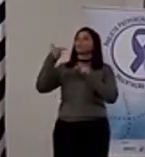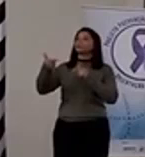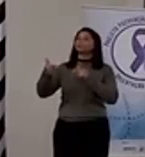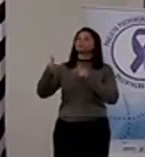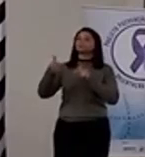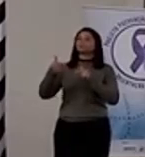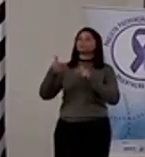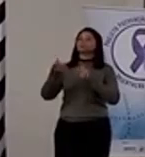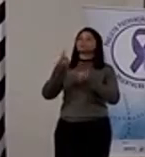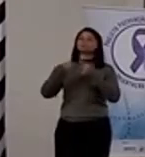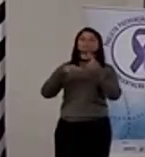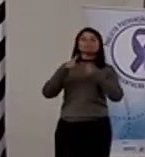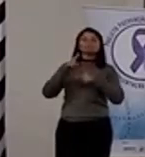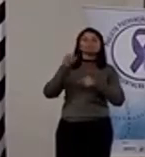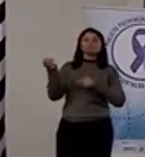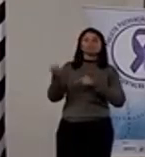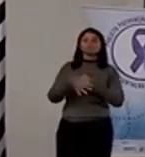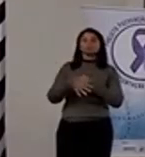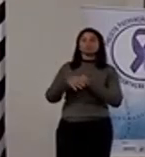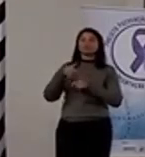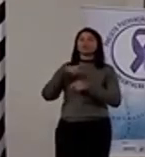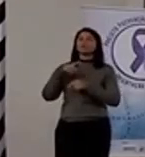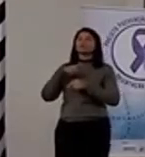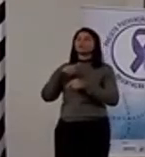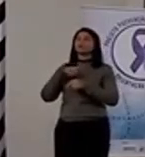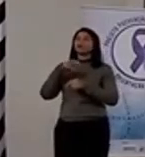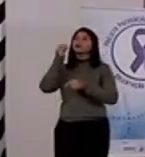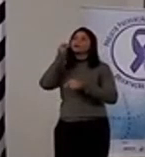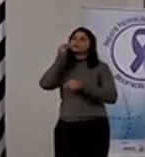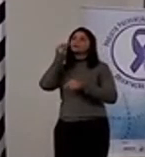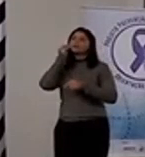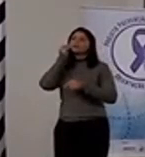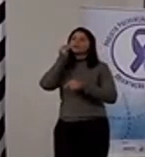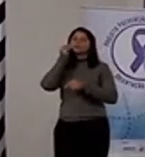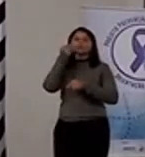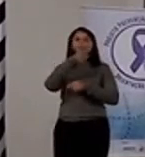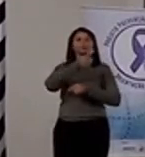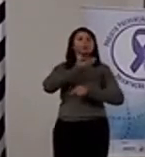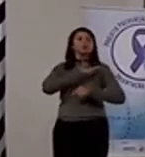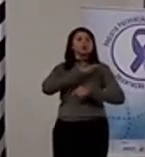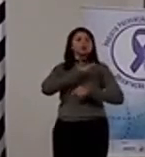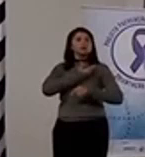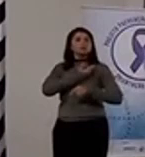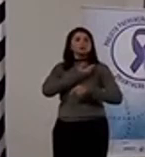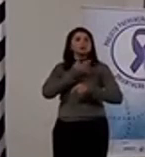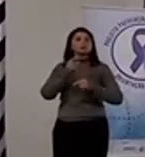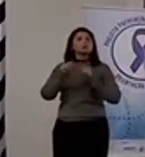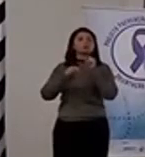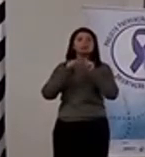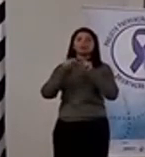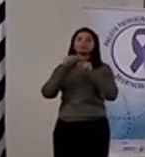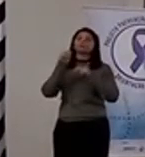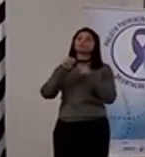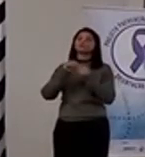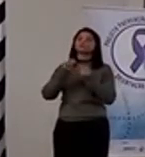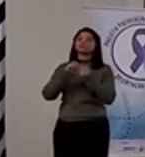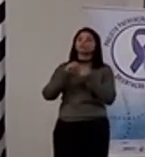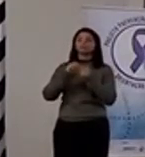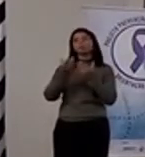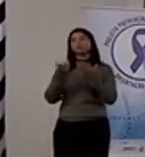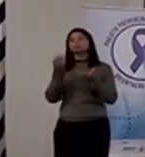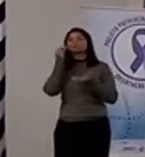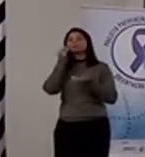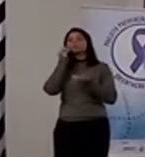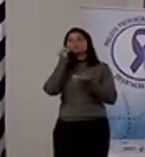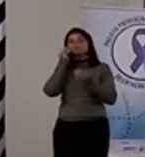nova? Não tem nenhum teste que eu e meu companheiro possamos fazer para saber se somos, adoro isso, saber se somos compatíveis? Faz o